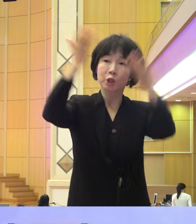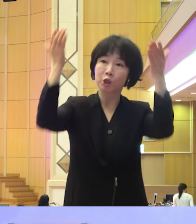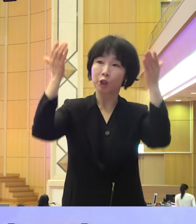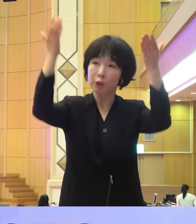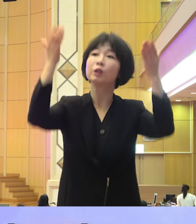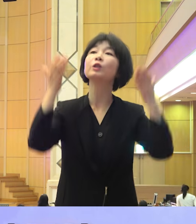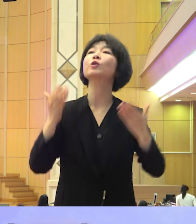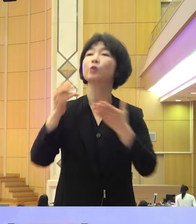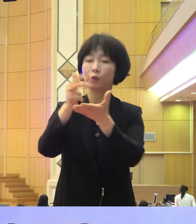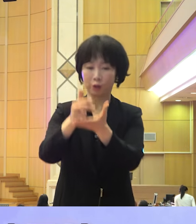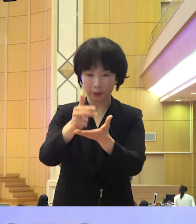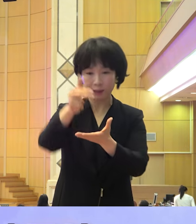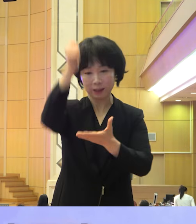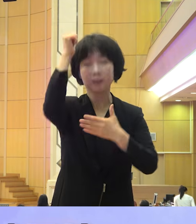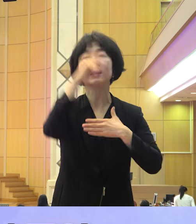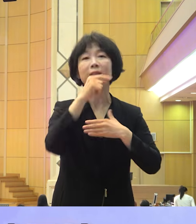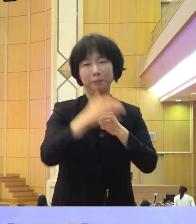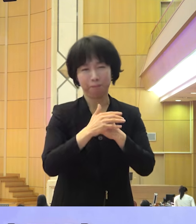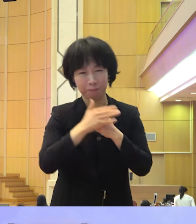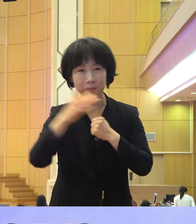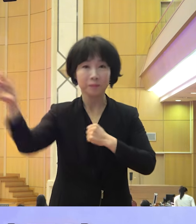깨끗게 하시는 주시니